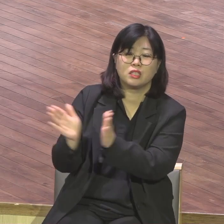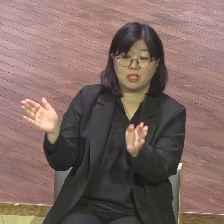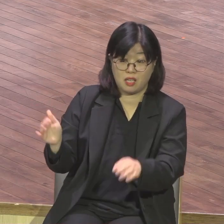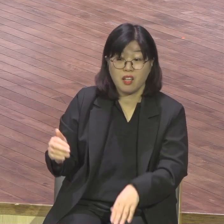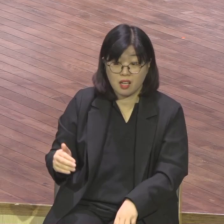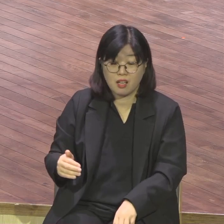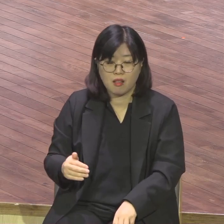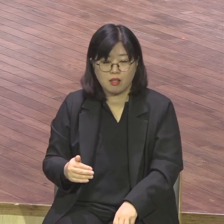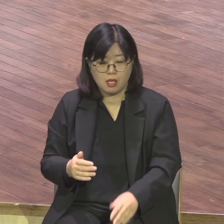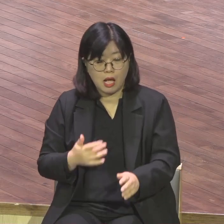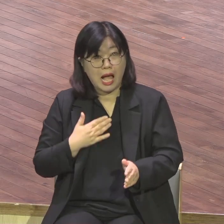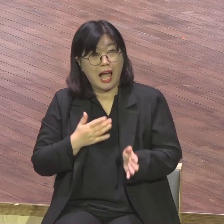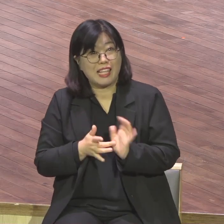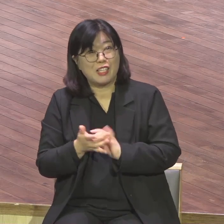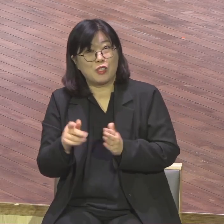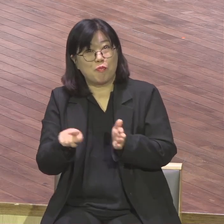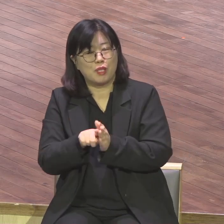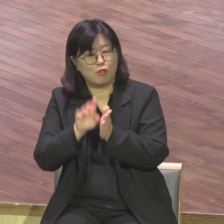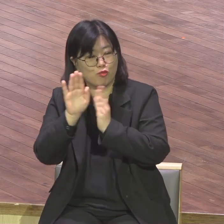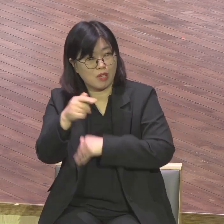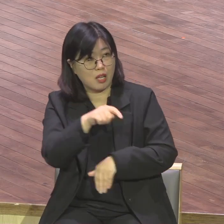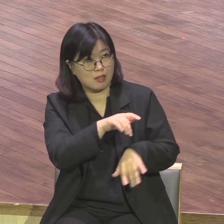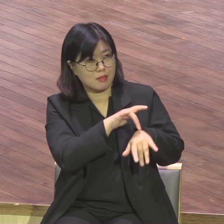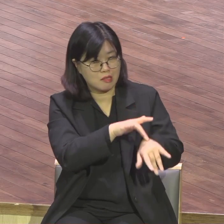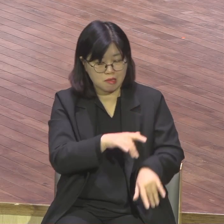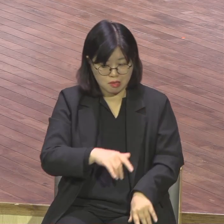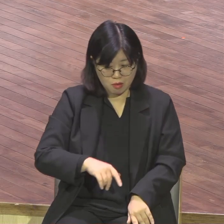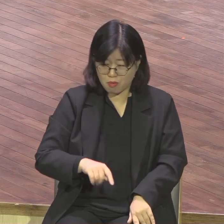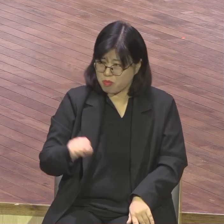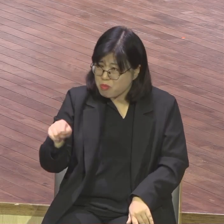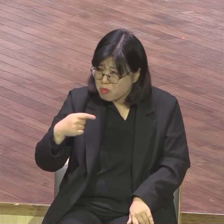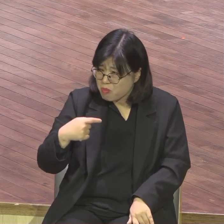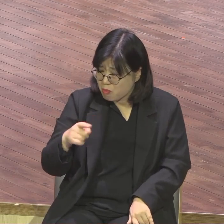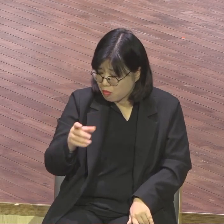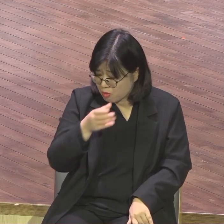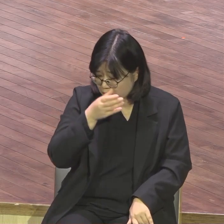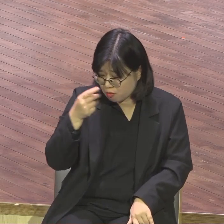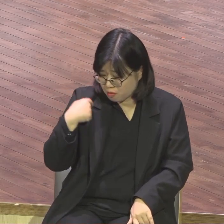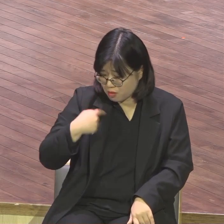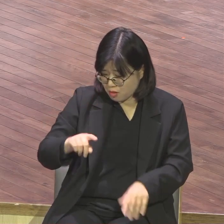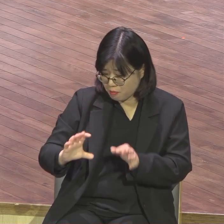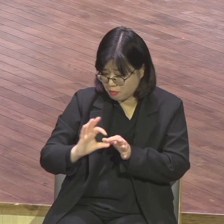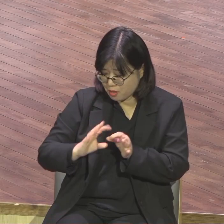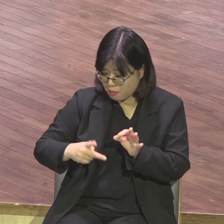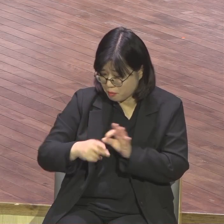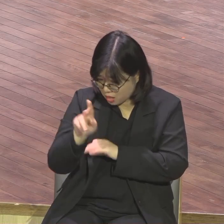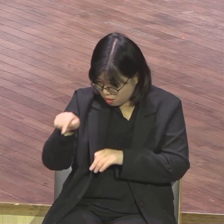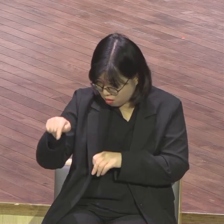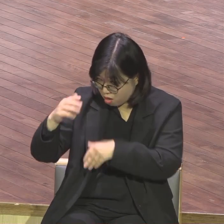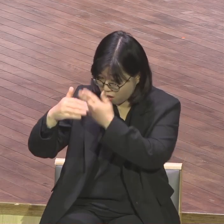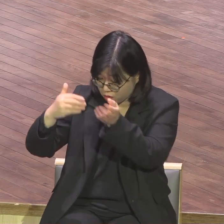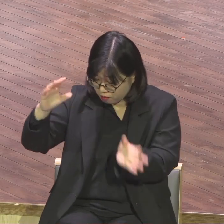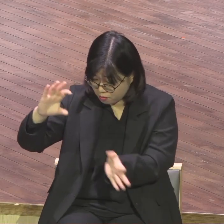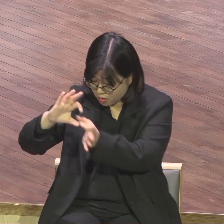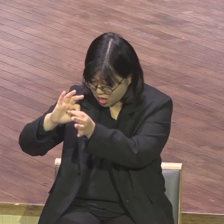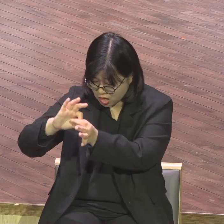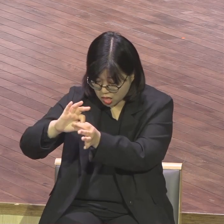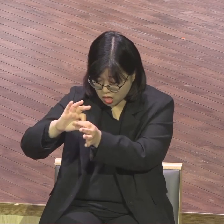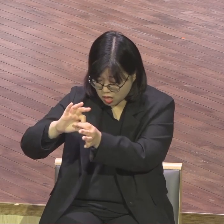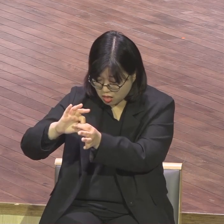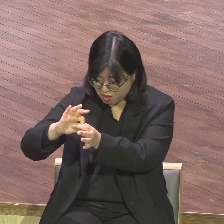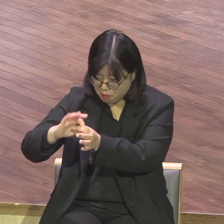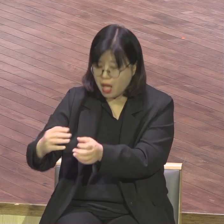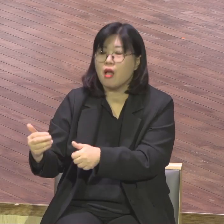것입니다. 그래서 평상시에는 그렇게 사이가 좋던 일가 친척들, 가족들, 부모들, 심지어